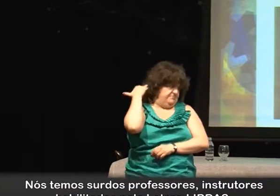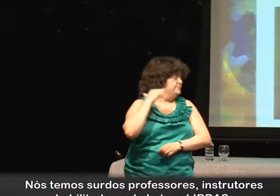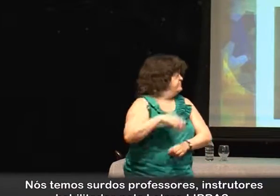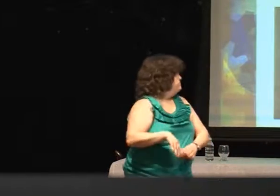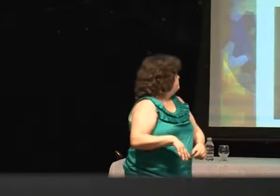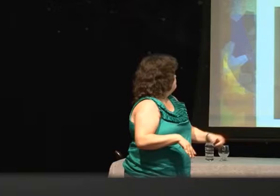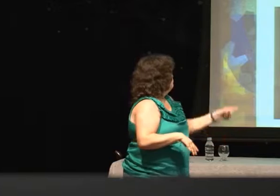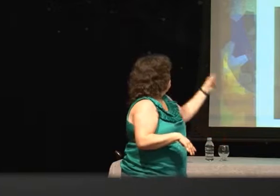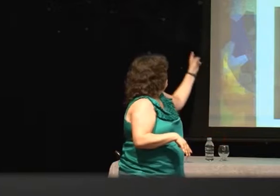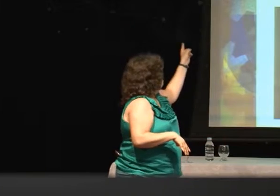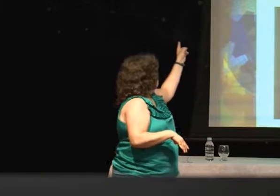Libras.